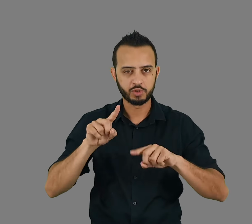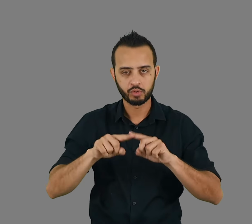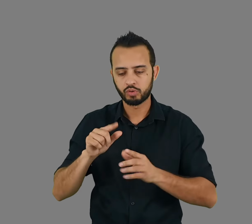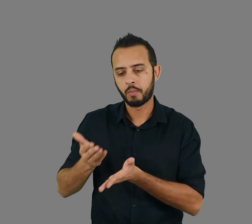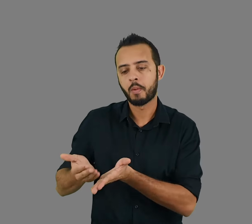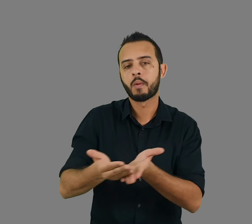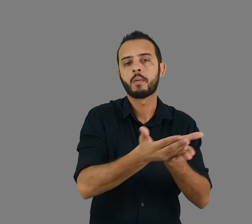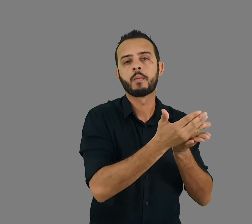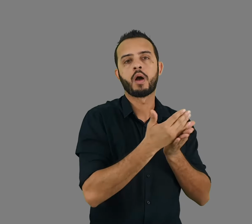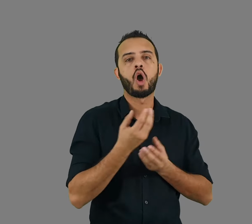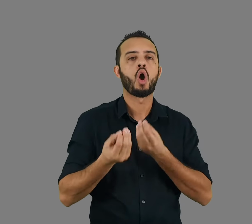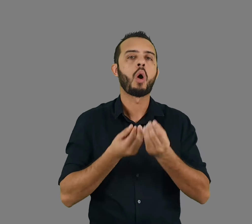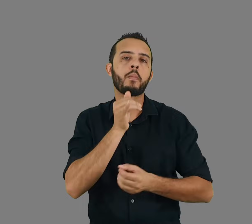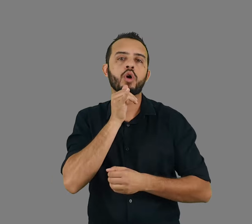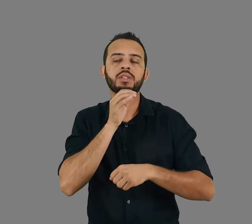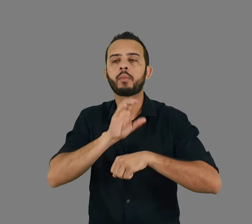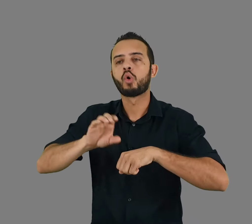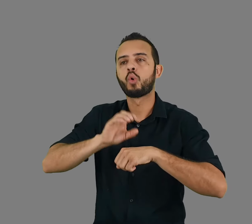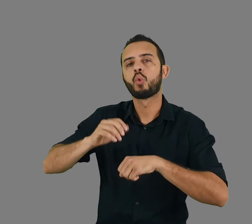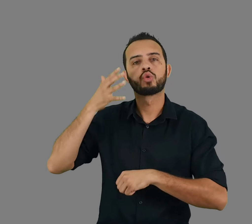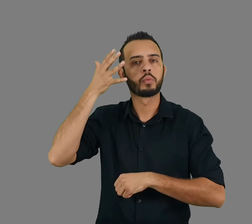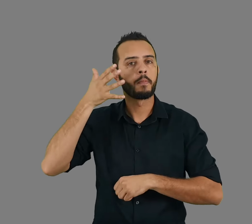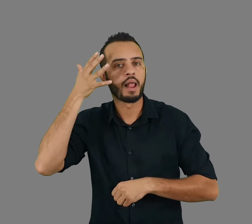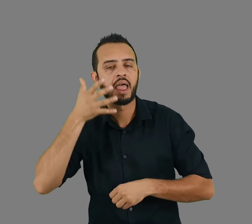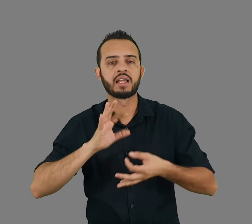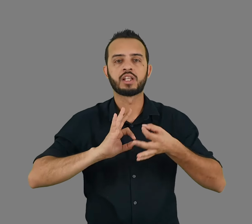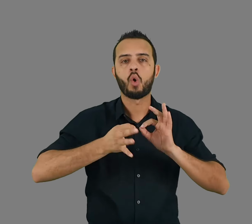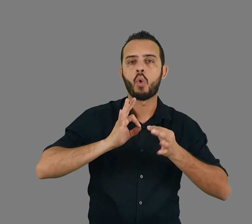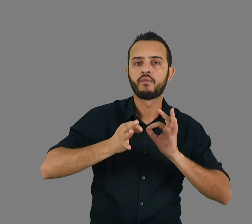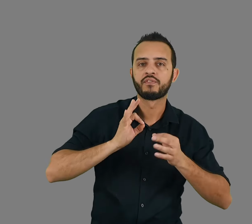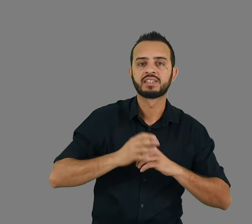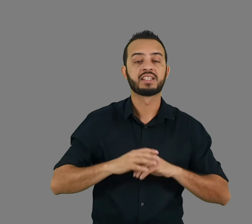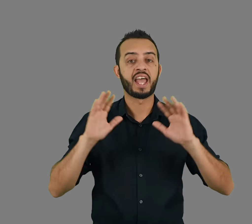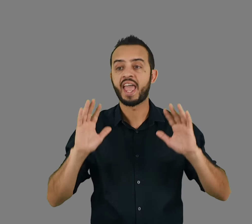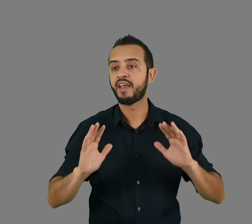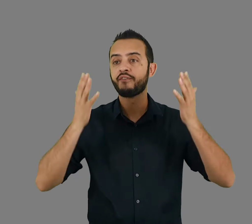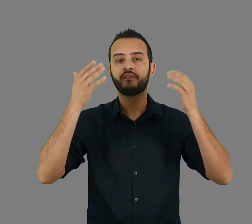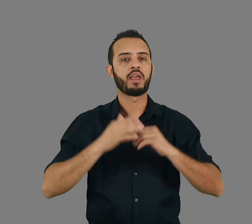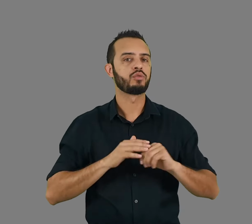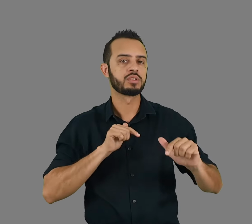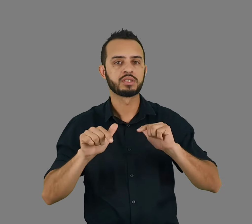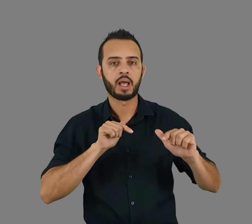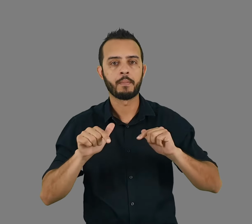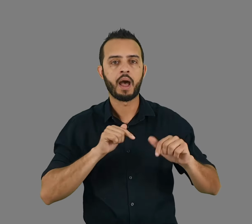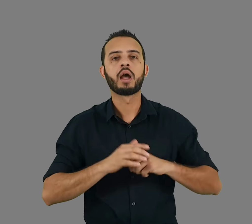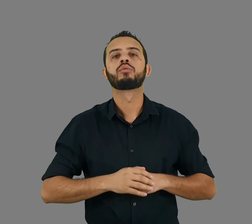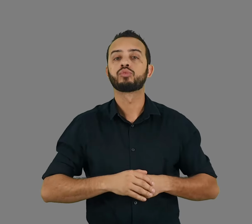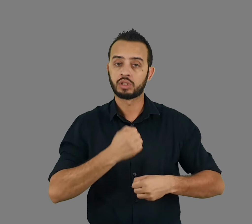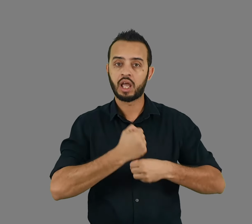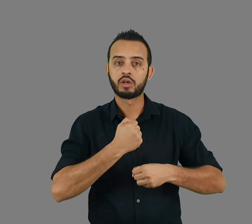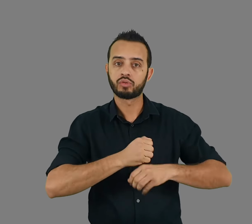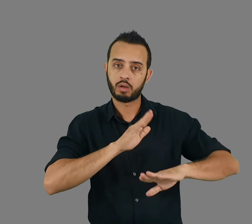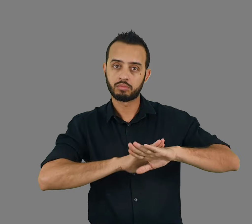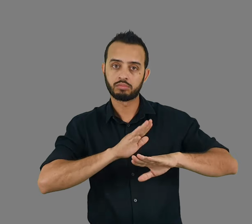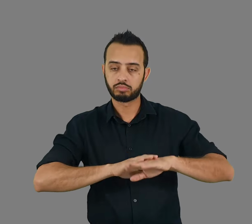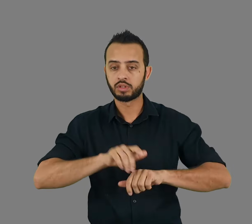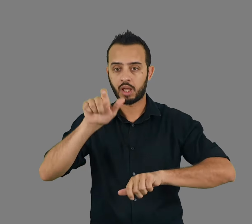como cursos, palestras, oficinas, eventos e serviços oferecidos a pessoas físicas e